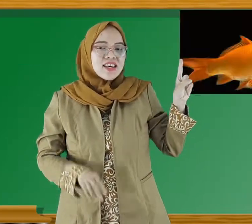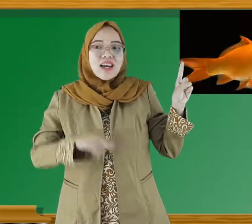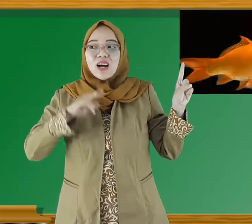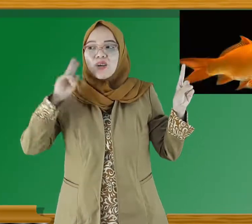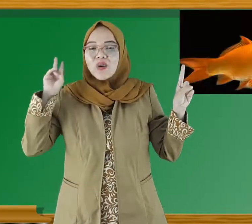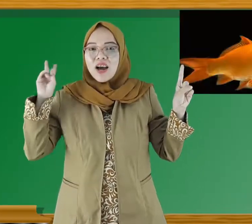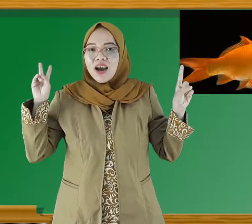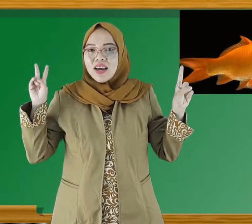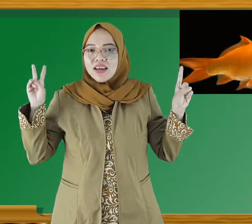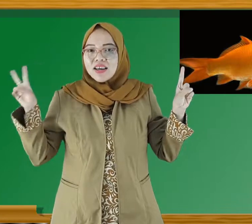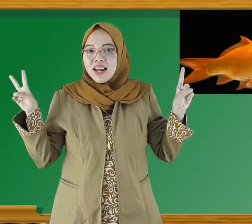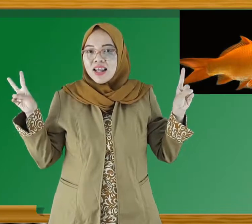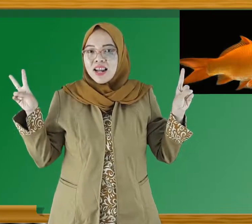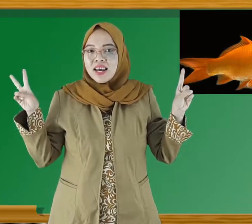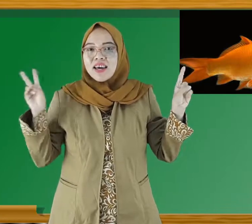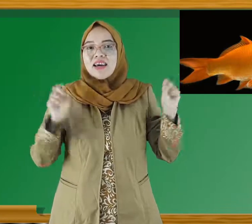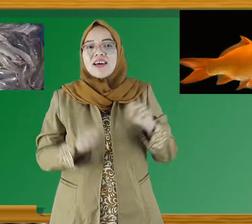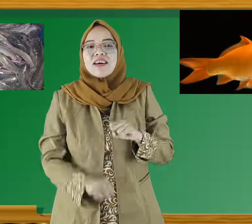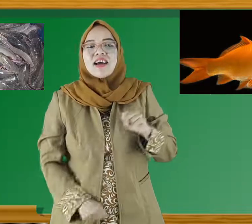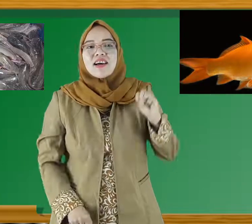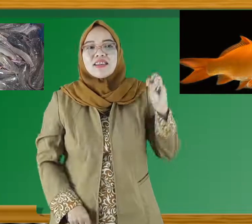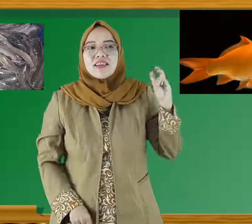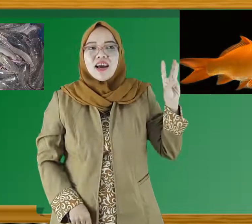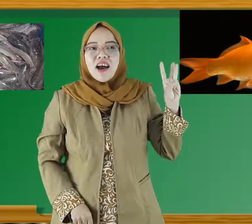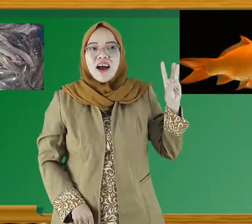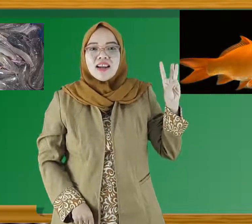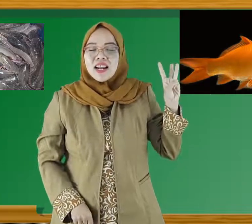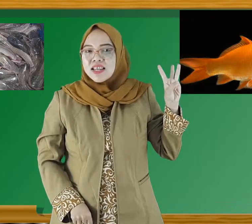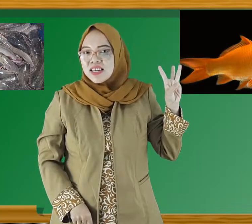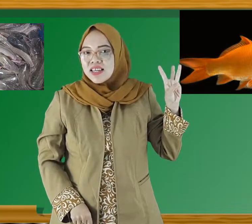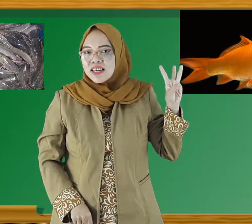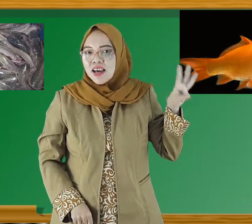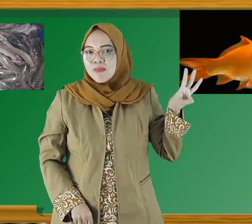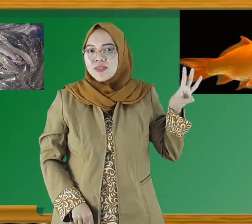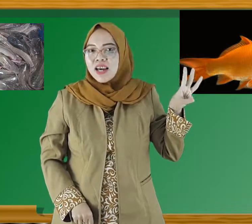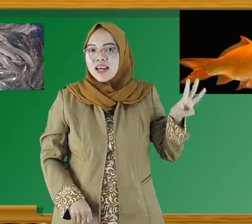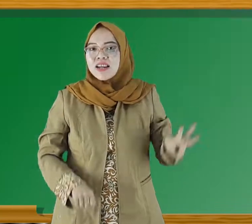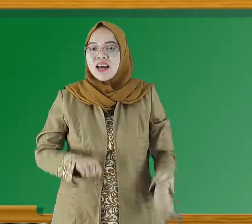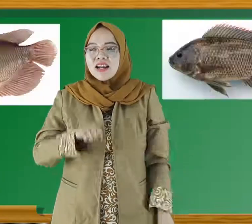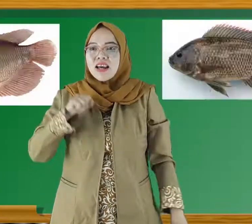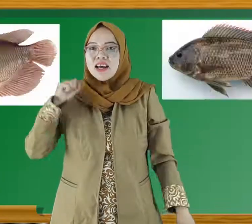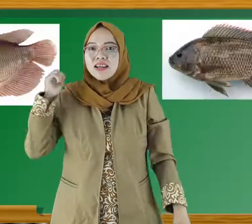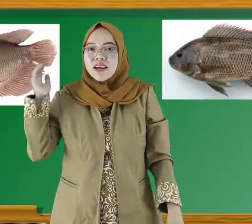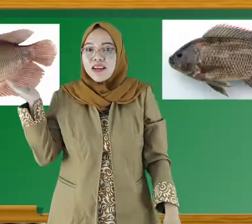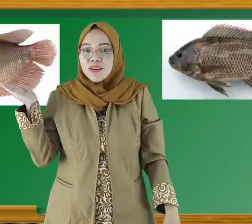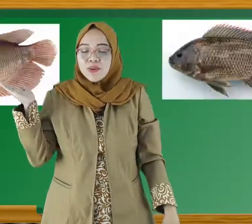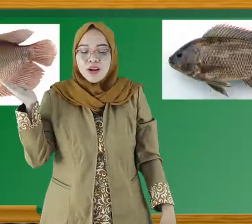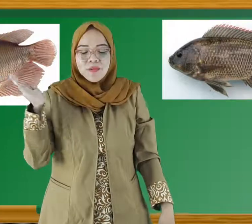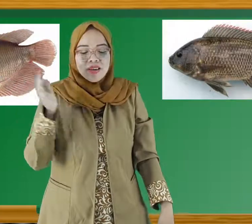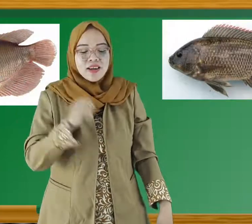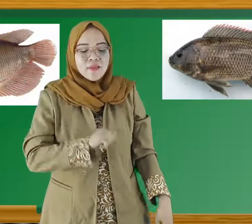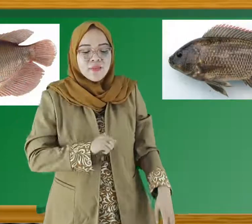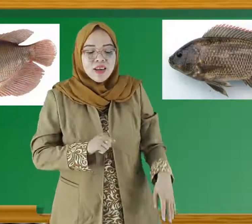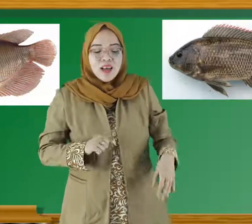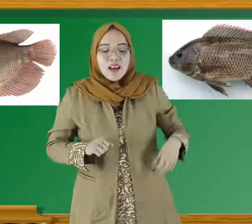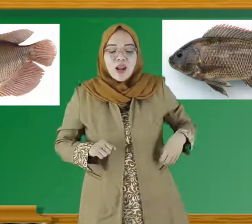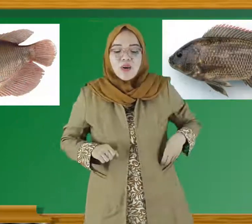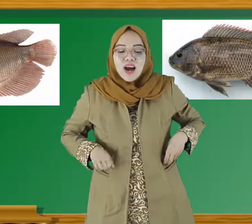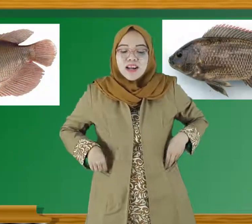yang kedua ikan lele, yang ketiga ada lagi ikan mujair dan ada ikan gurame. Lalu ada